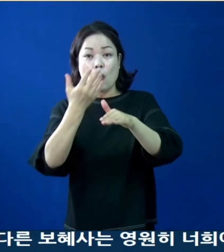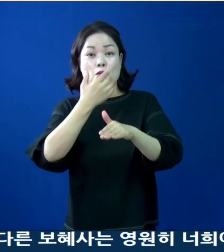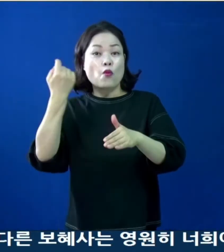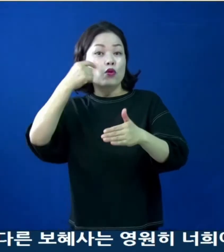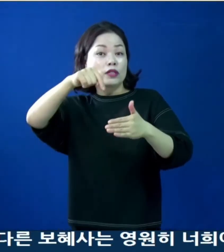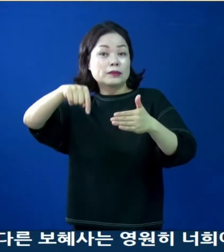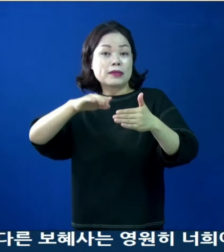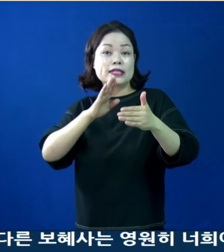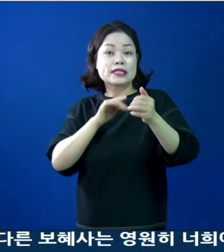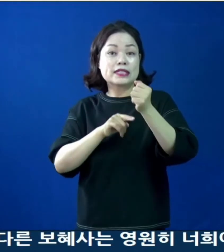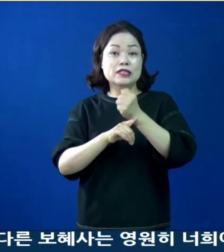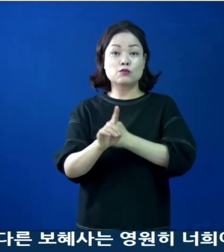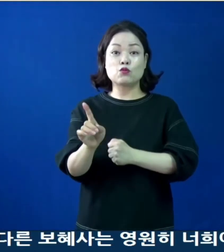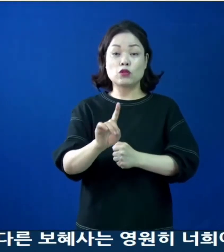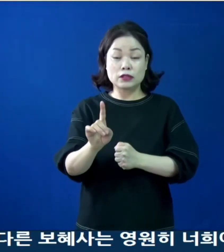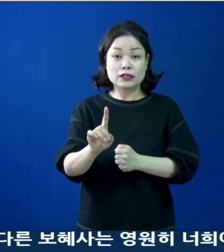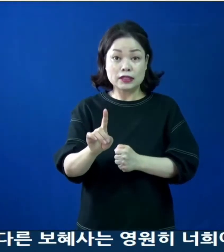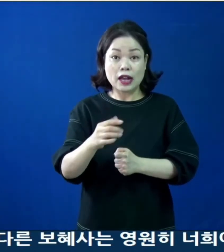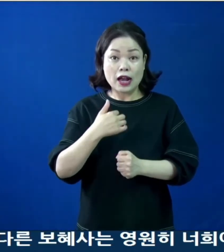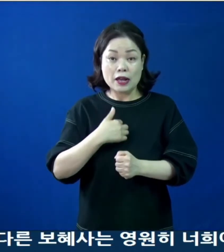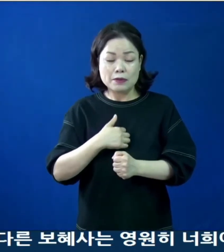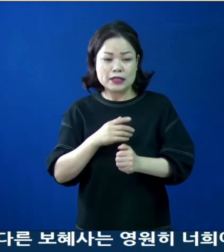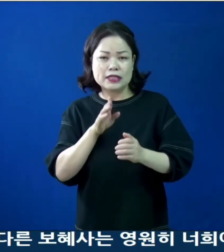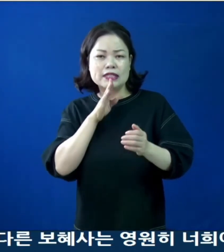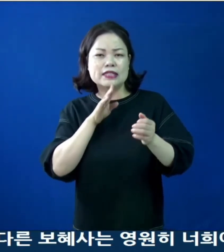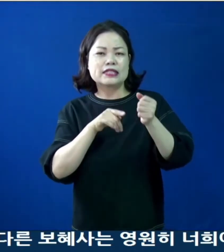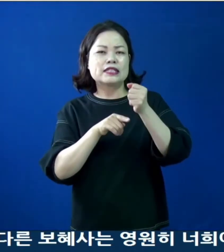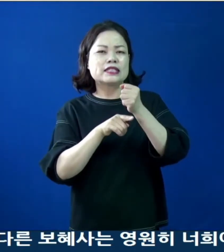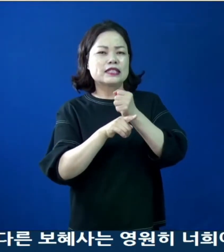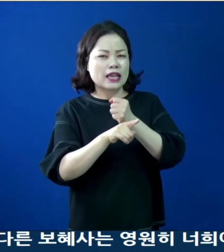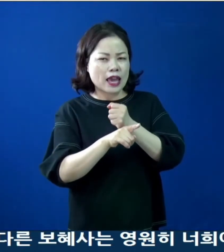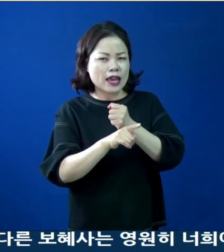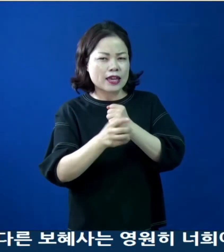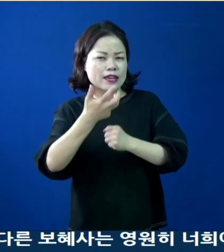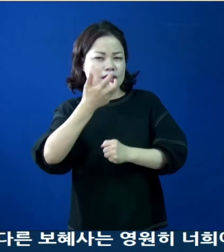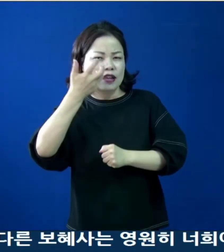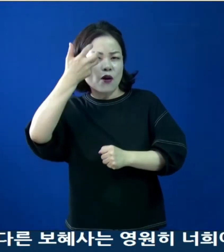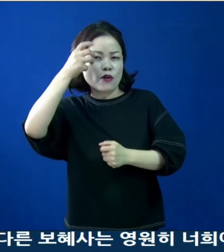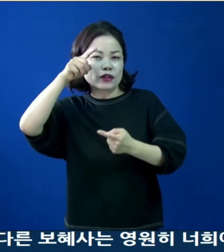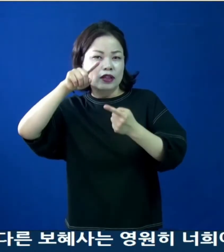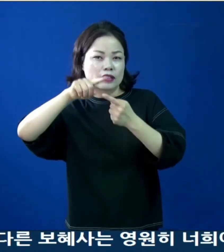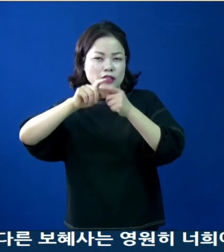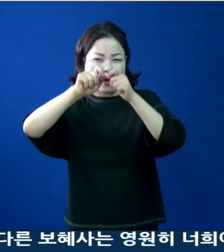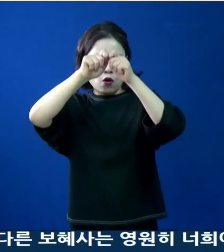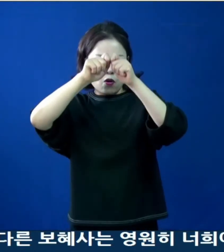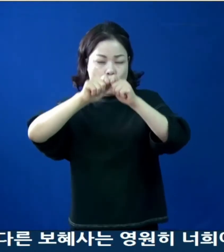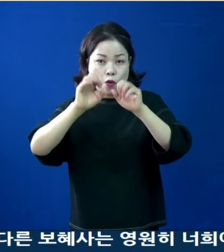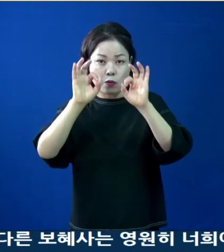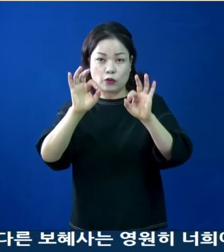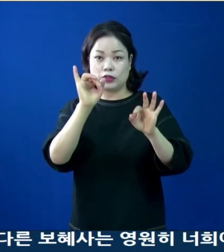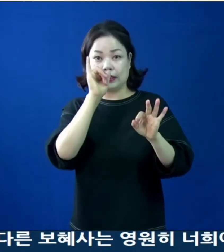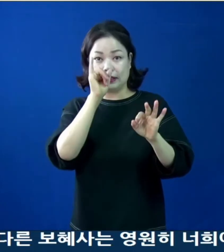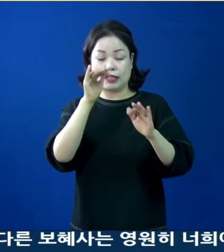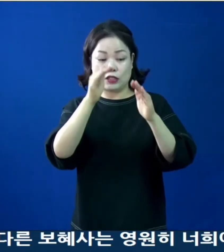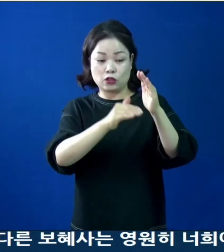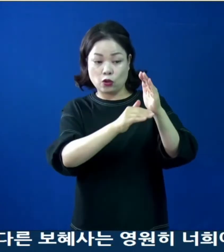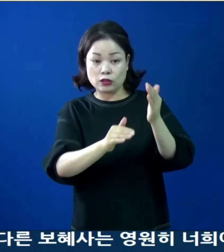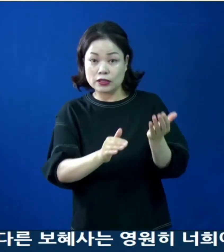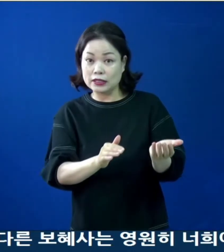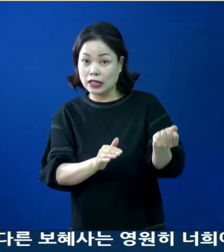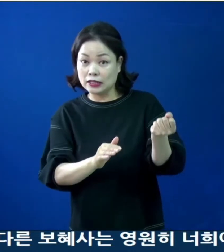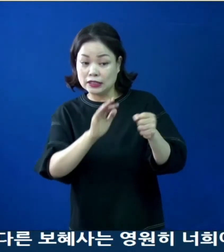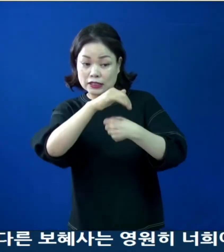안에서 진리가 무엇인지를 보면 이 진리의 영에 대해서 구체적으로 살펴볼 수 있을 것 같습니다. 우리 성도님들이 가지고